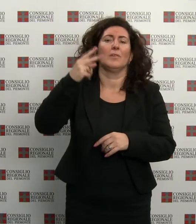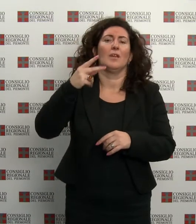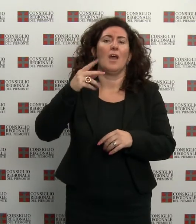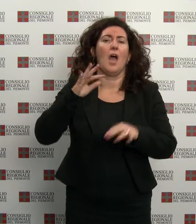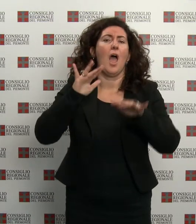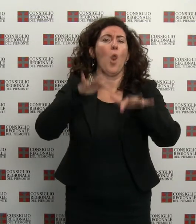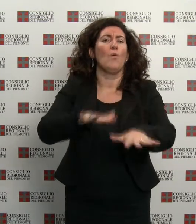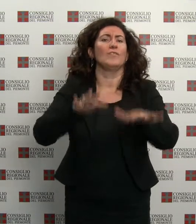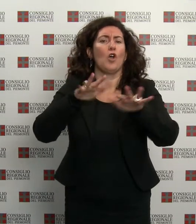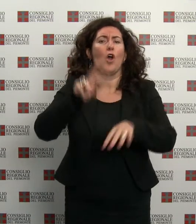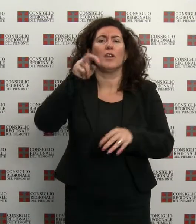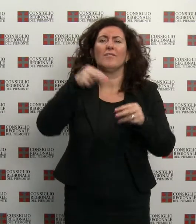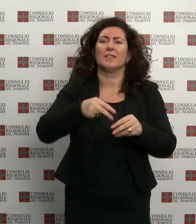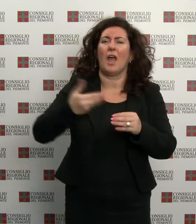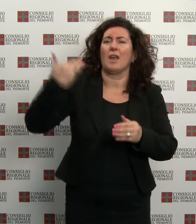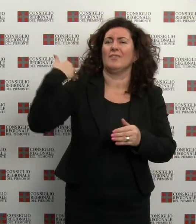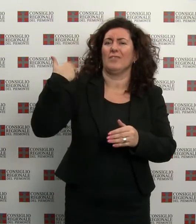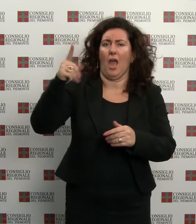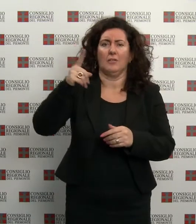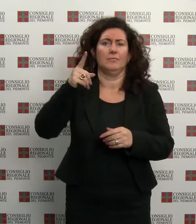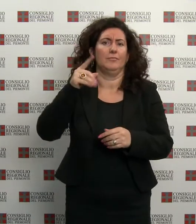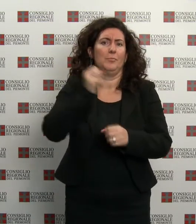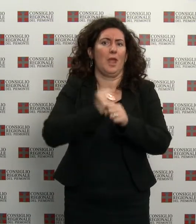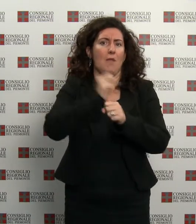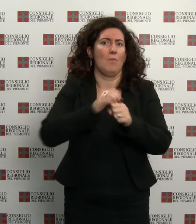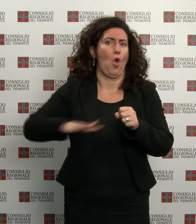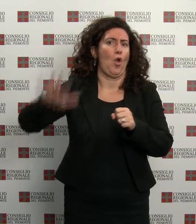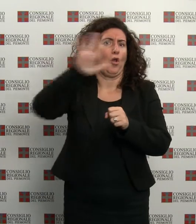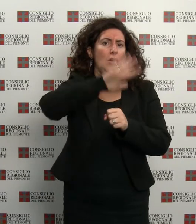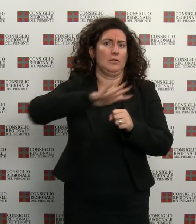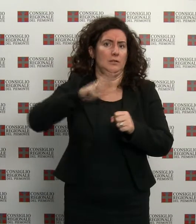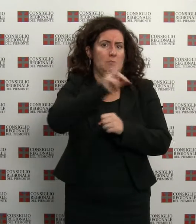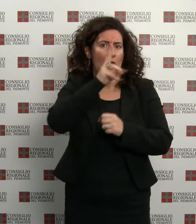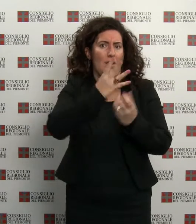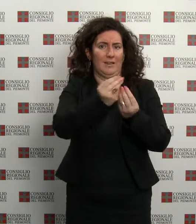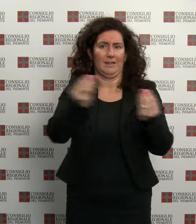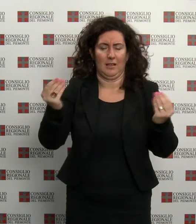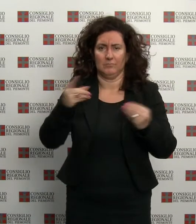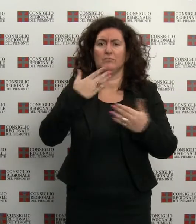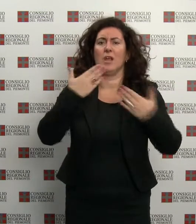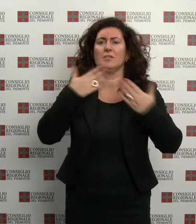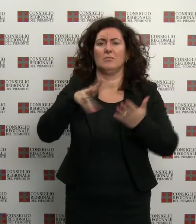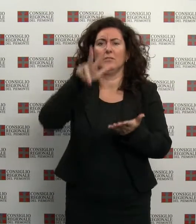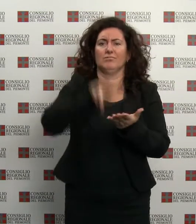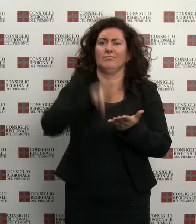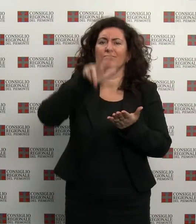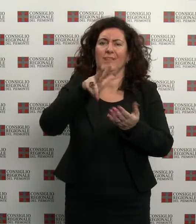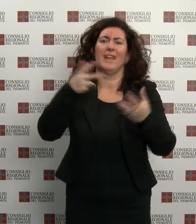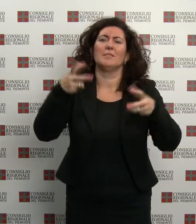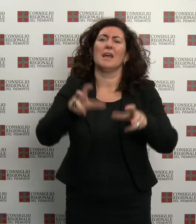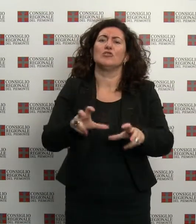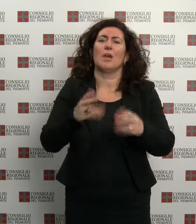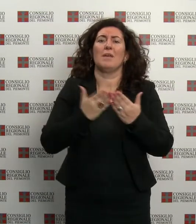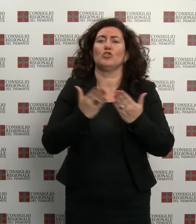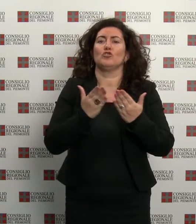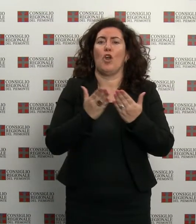che 20 anni fa ha colpito il Piemonte. L'Assemblea ha poi approvato la proposta di deliberazione sul dimensionamento scolastico e, dopo un